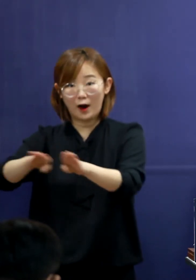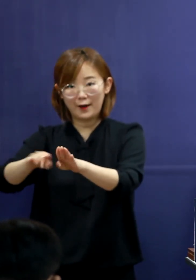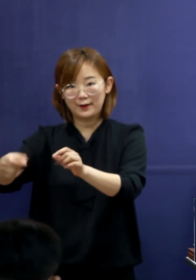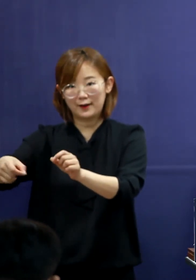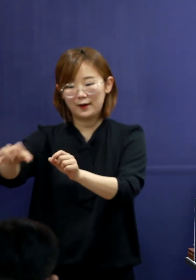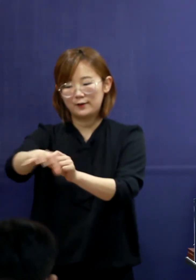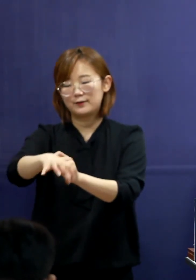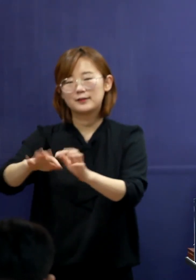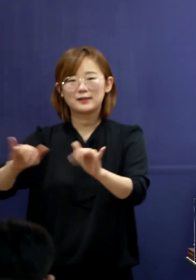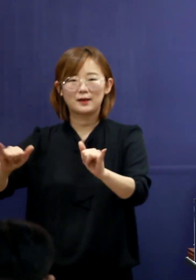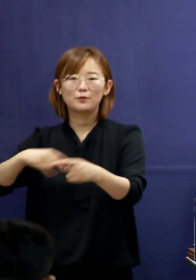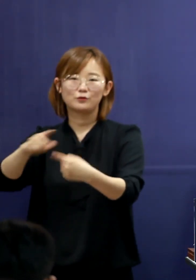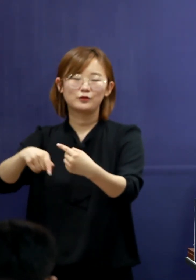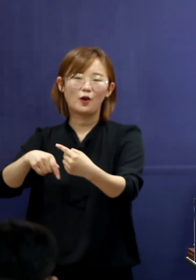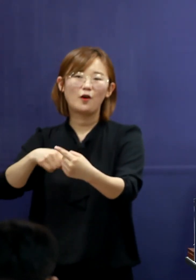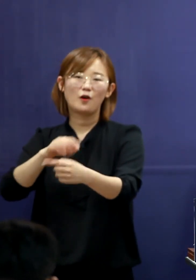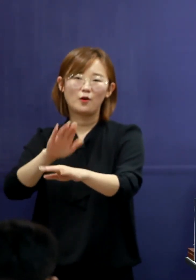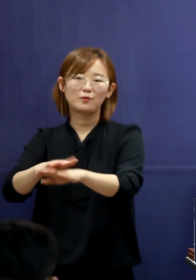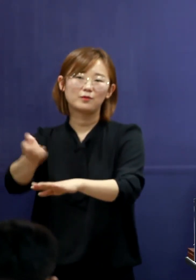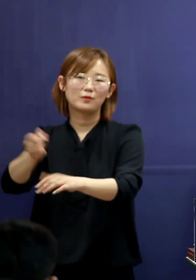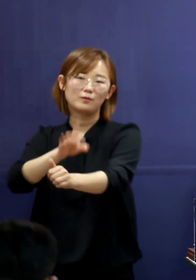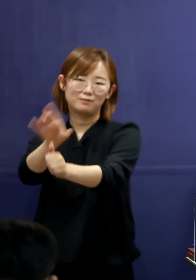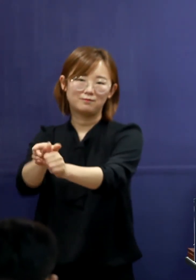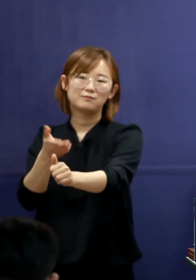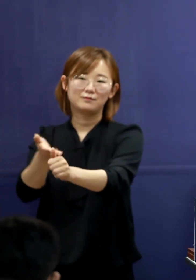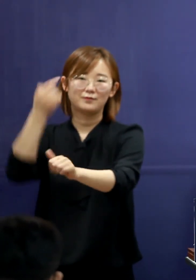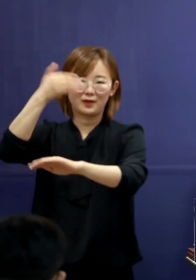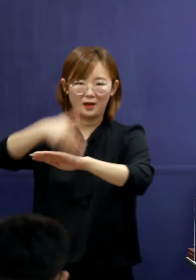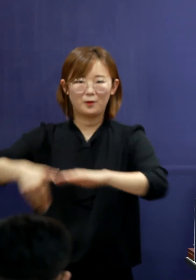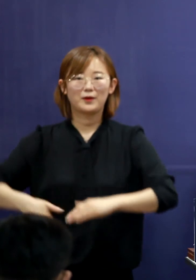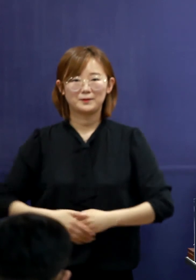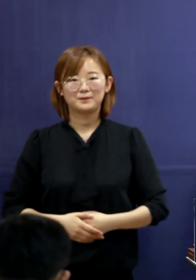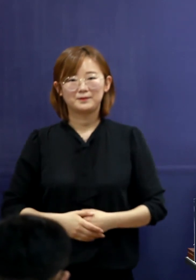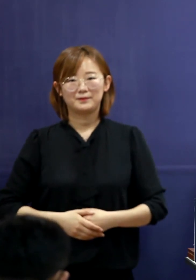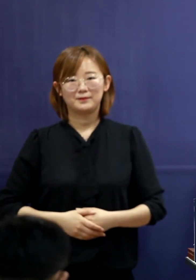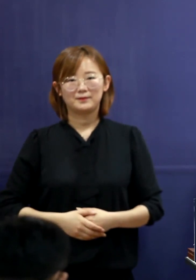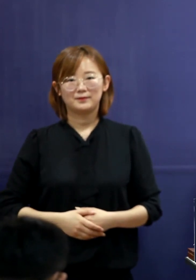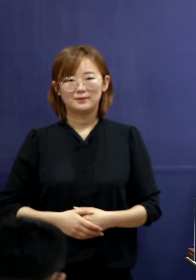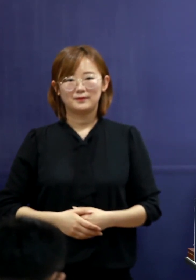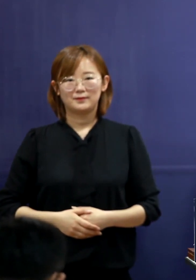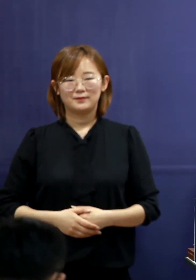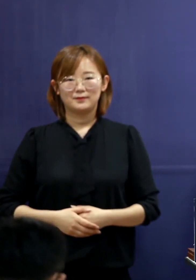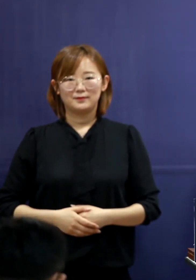좀 좋겠다 이렇게 생각을 합니다. 이제 올해는 좀